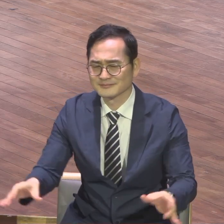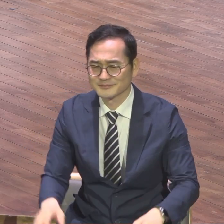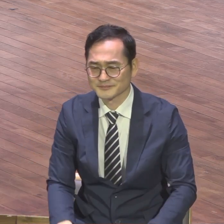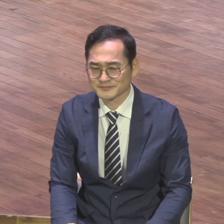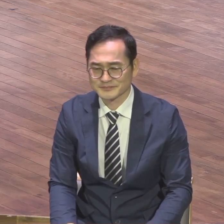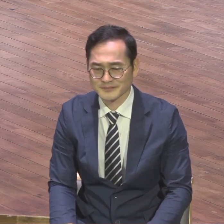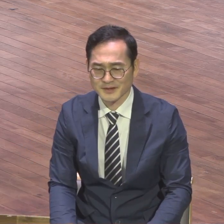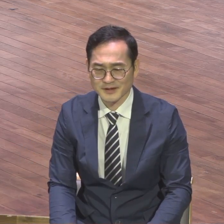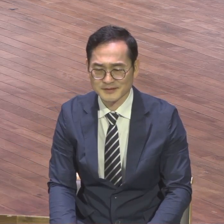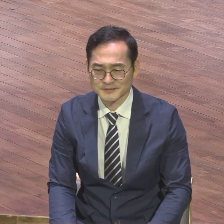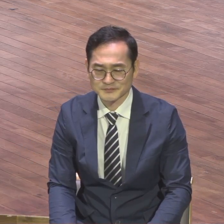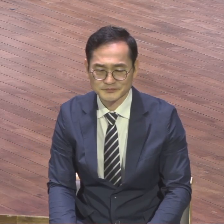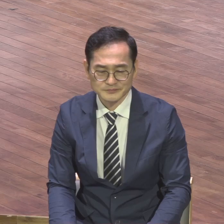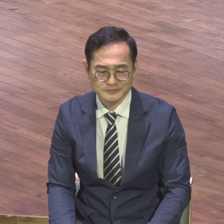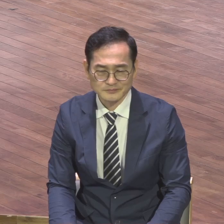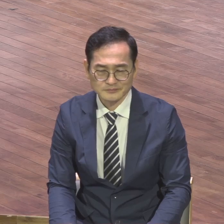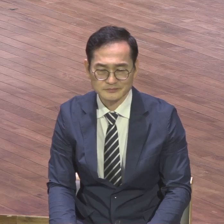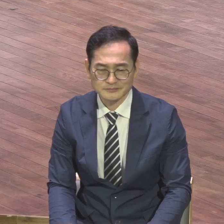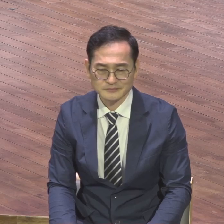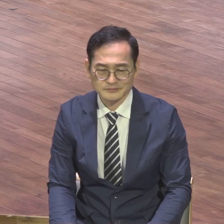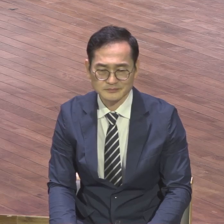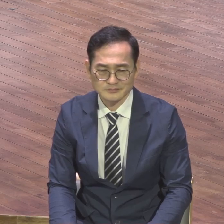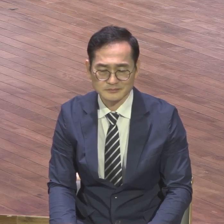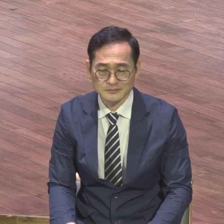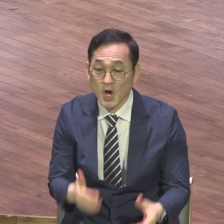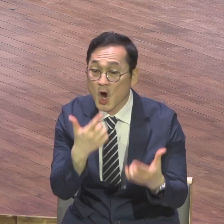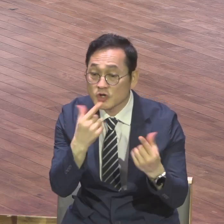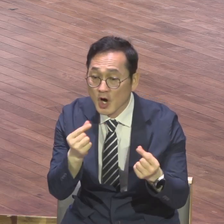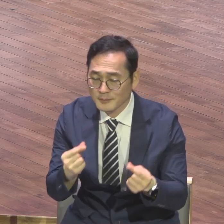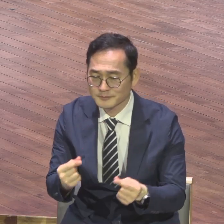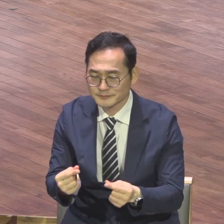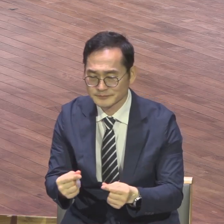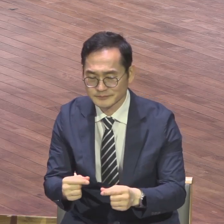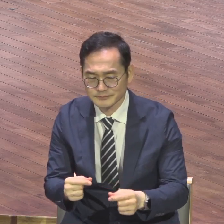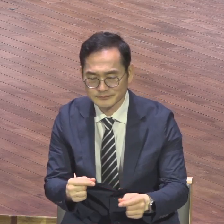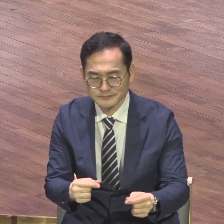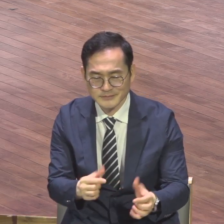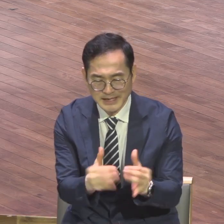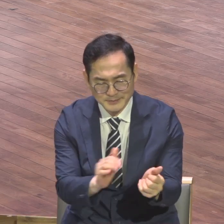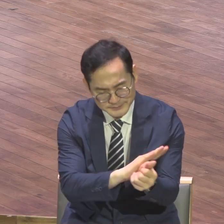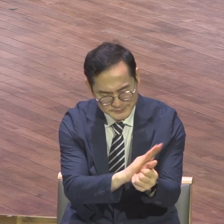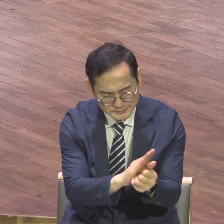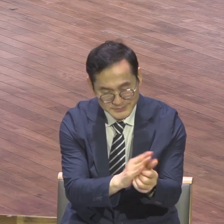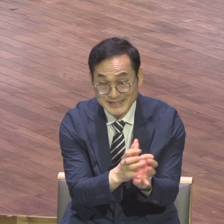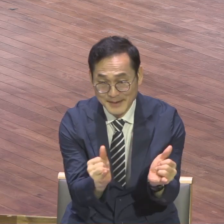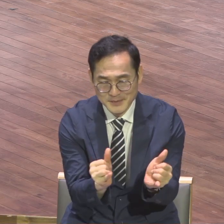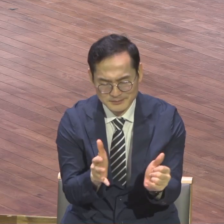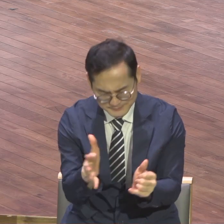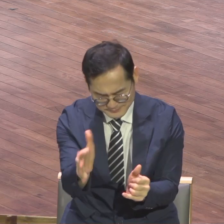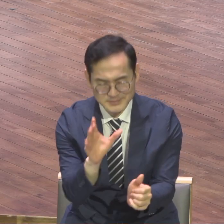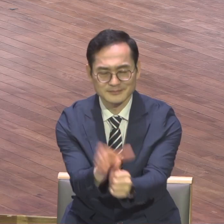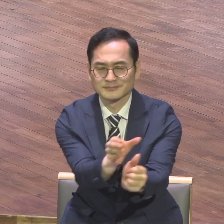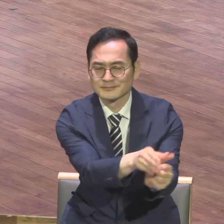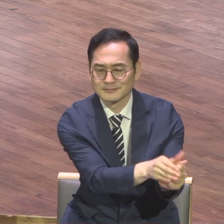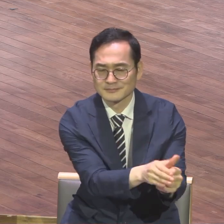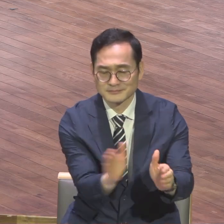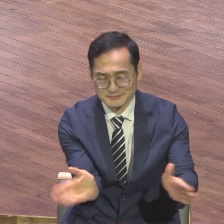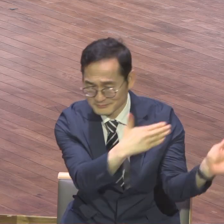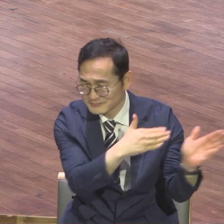이렇게 구제 문제를 전문적으로 담당할 일꾼들을 세우게 됩니다. 그러면서 자신들은 오로지 기도와 말씀